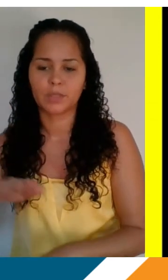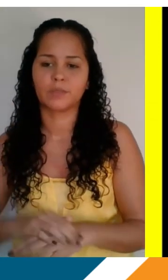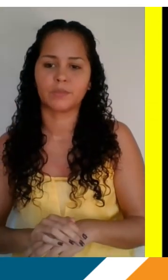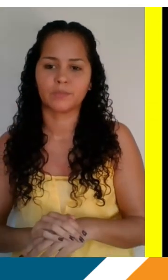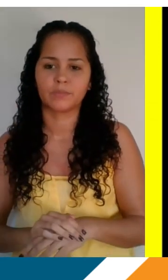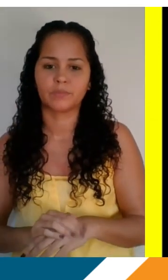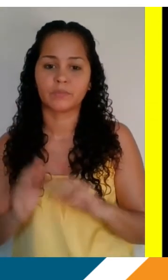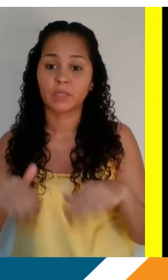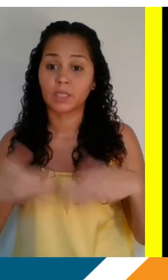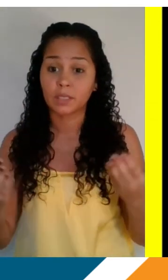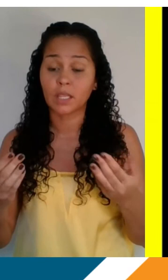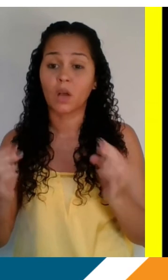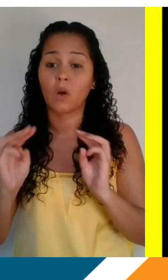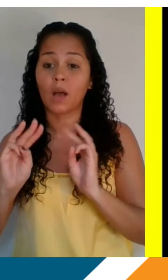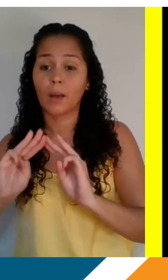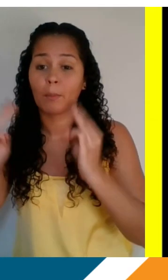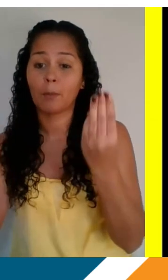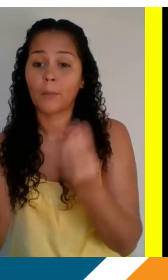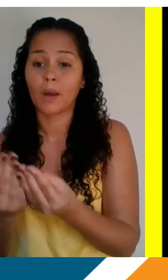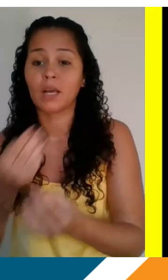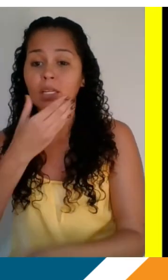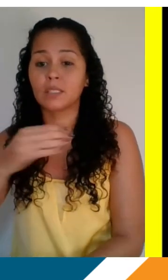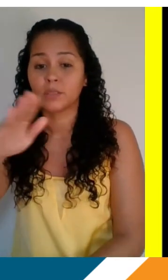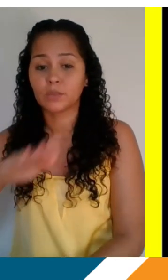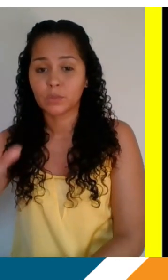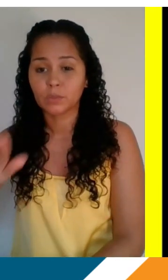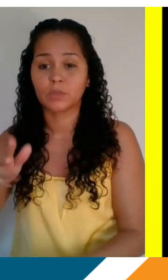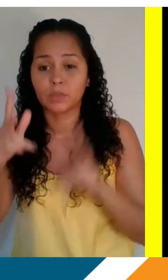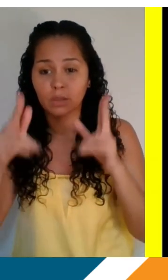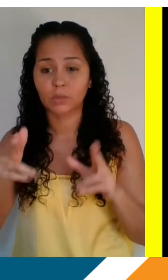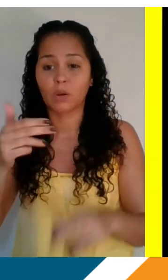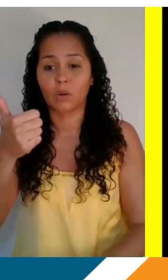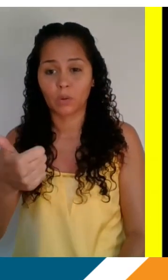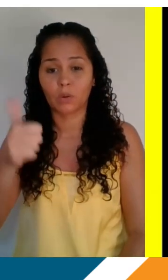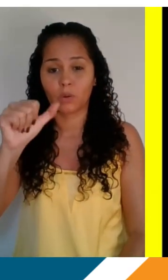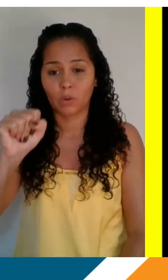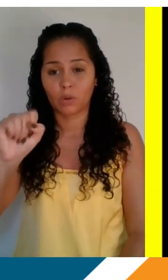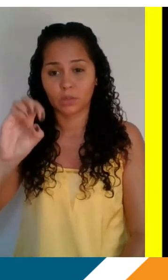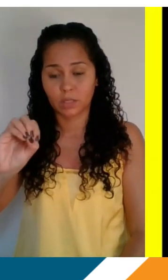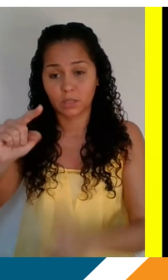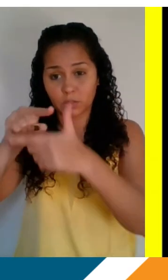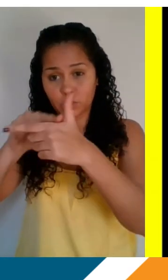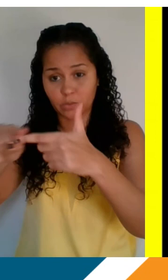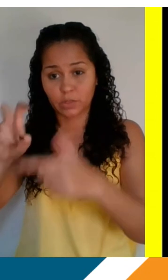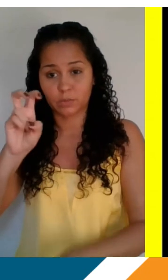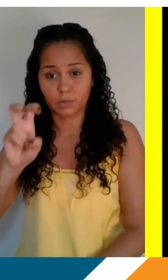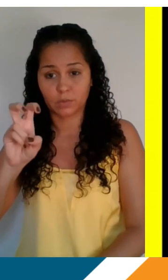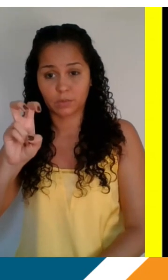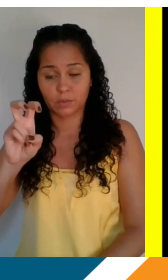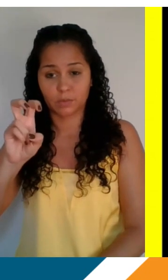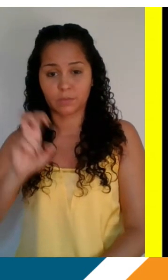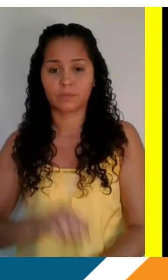Então, a massa do menino vai ser igual a 180 dividido por 5.